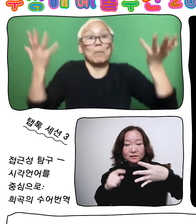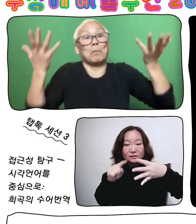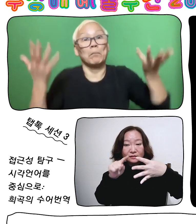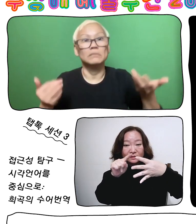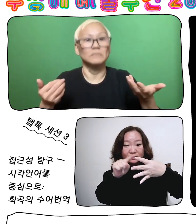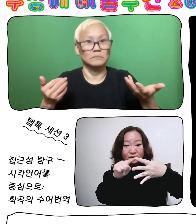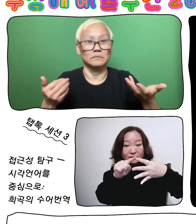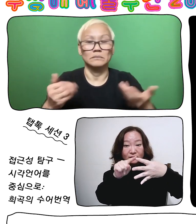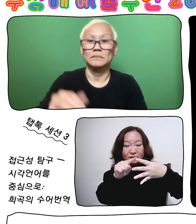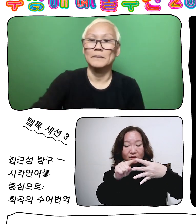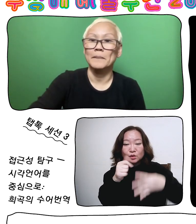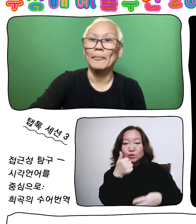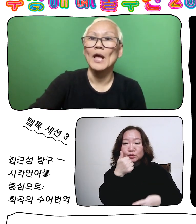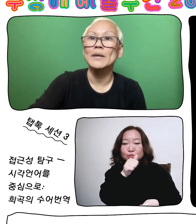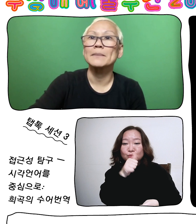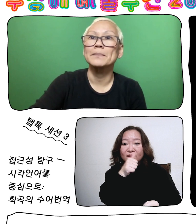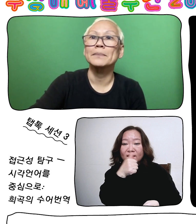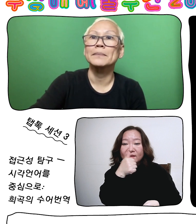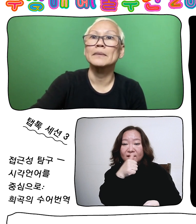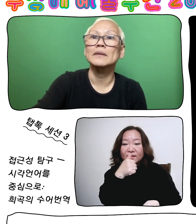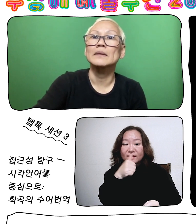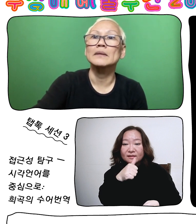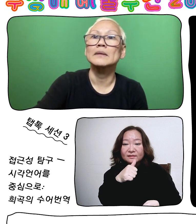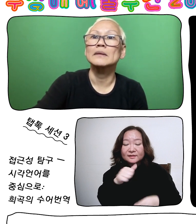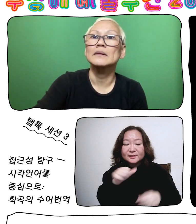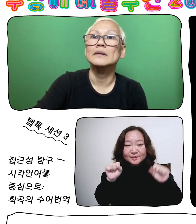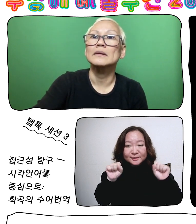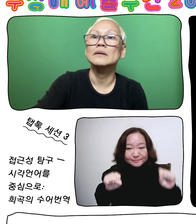이 이야기를 시작하는 이유가 설명되고